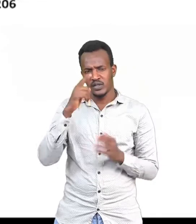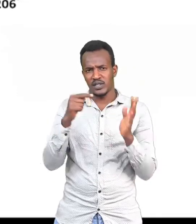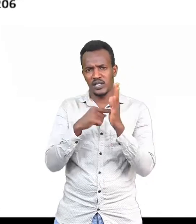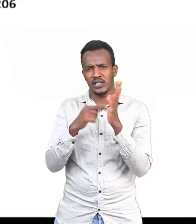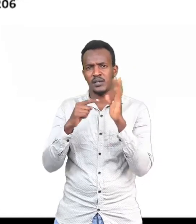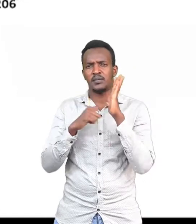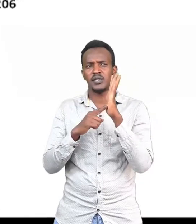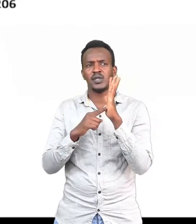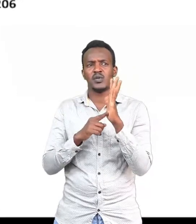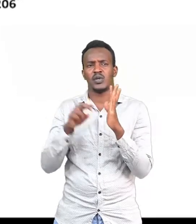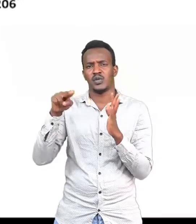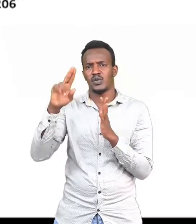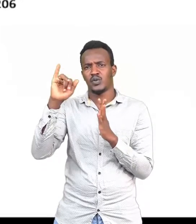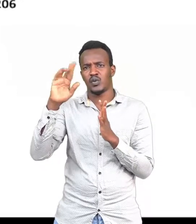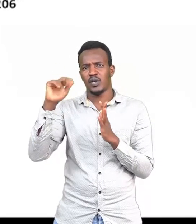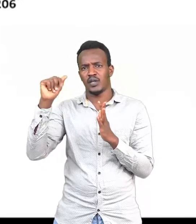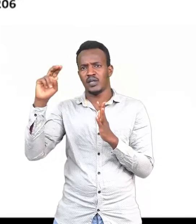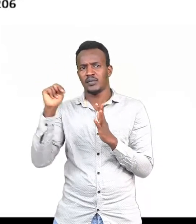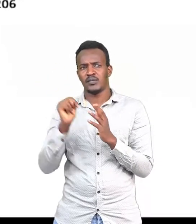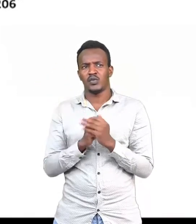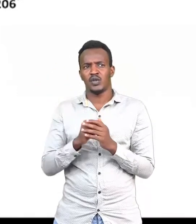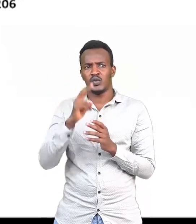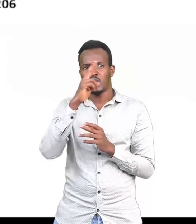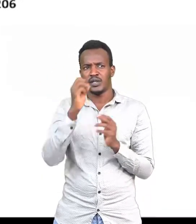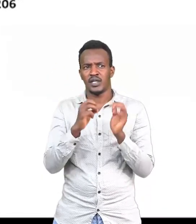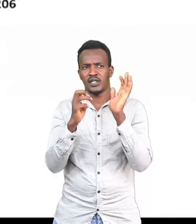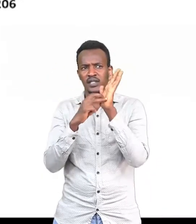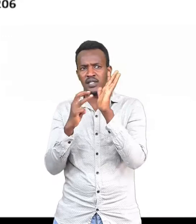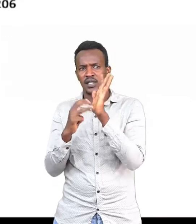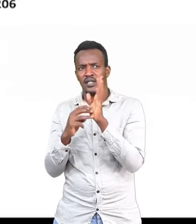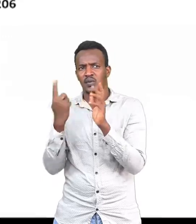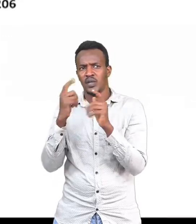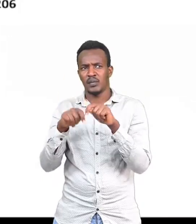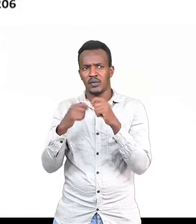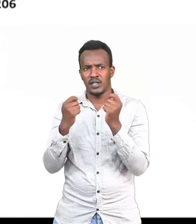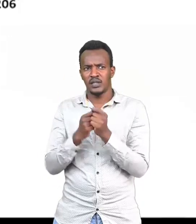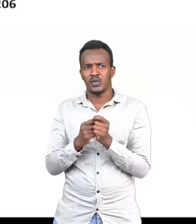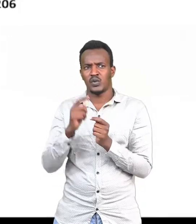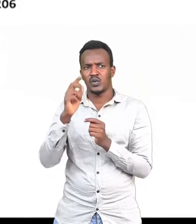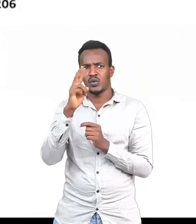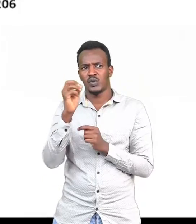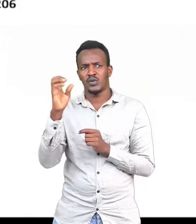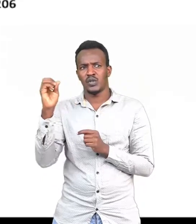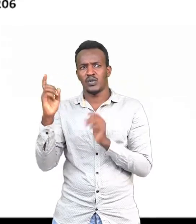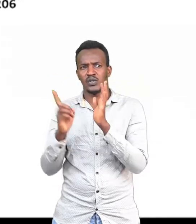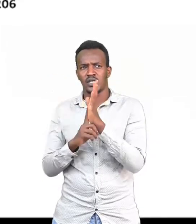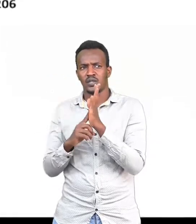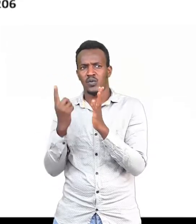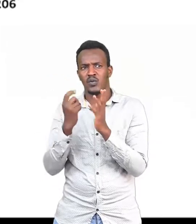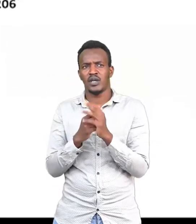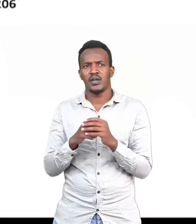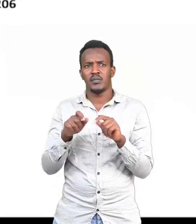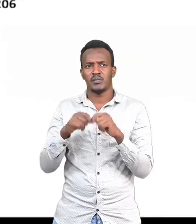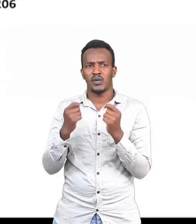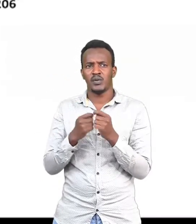weeyaan uranium oo mass number-keedu yahay 200 markaasi 38 decays to lead 206. waxay u kala jabtay markaasi